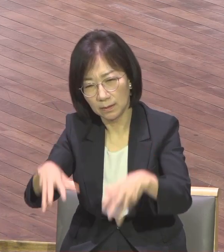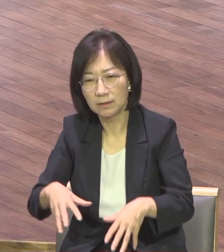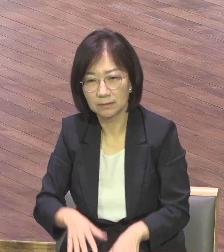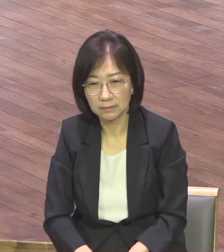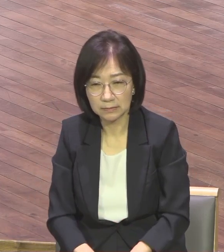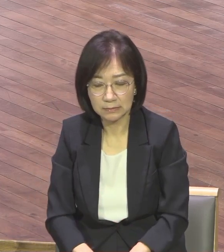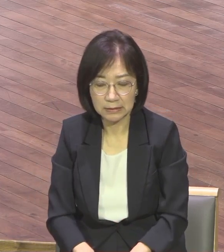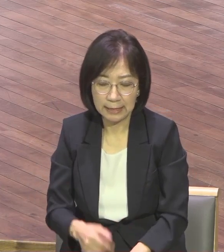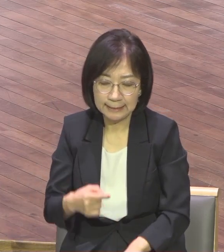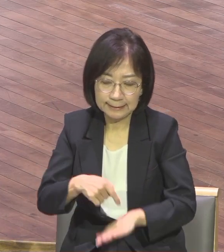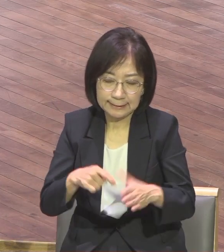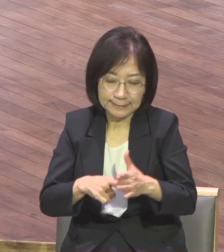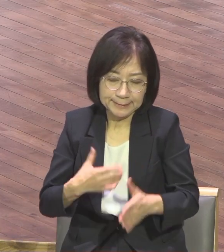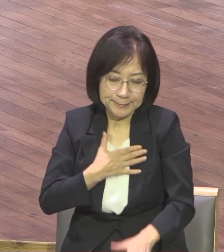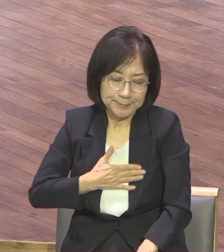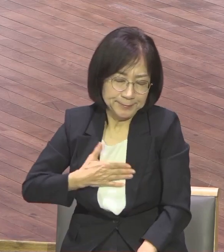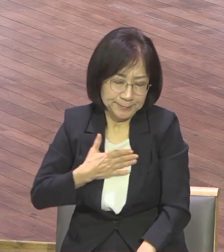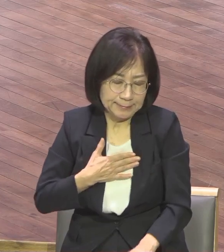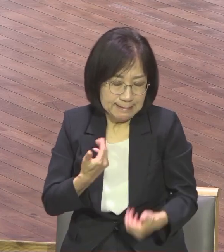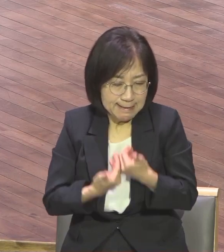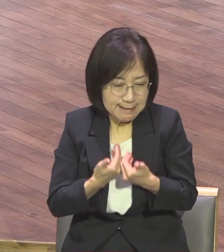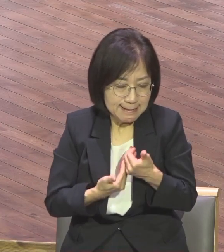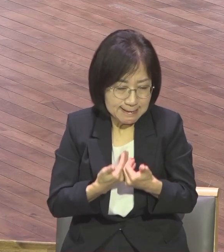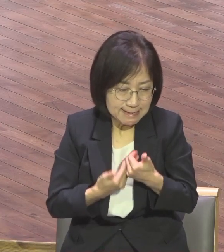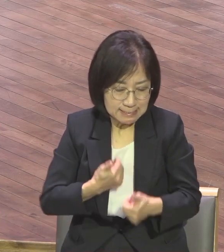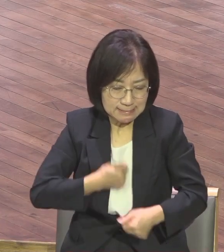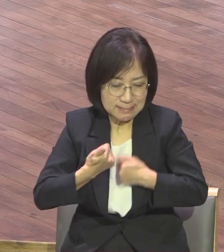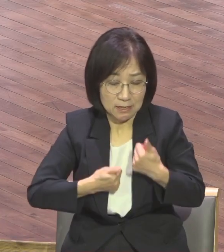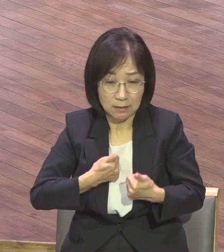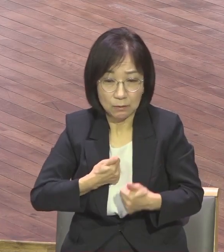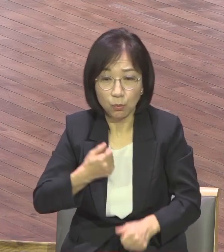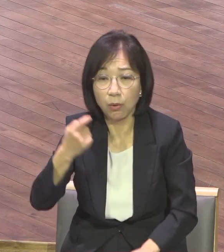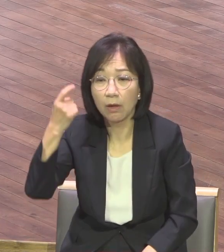뭐 시험 듭니까? 뭐 낙심합니까? 뭐 자신이 없어요?